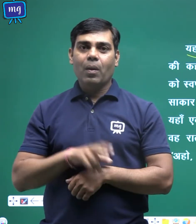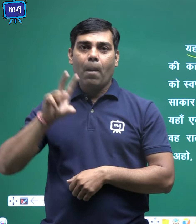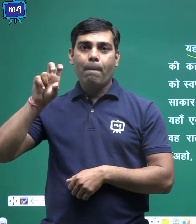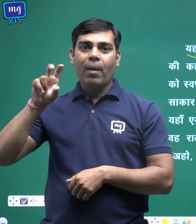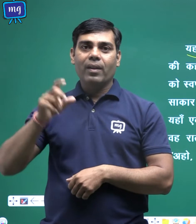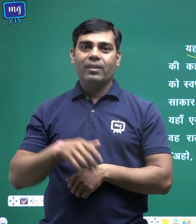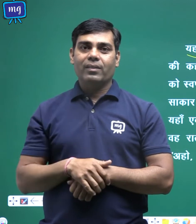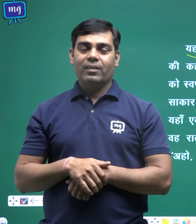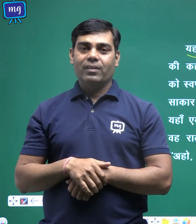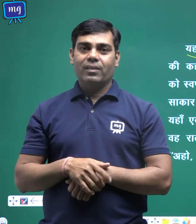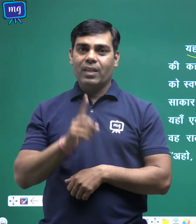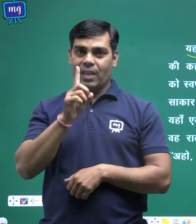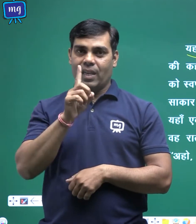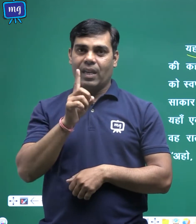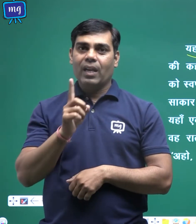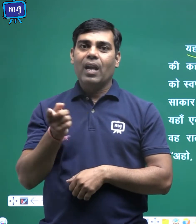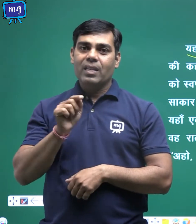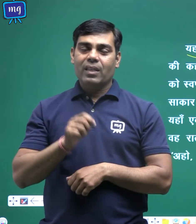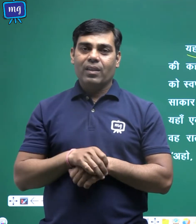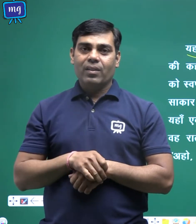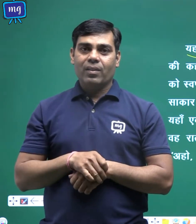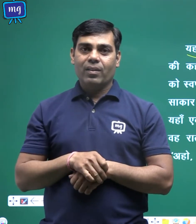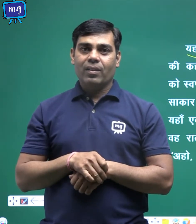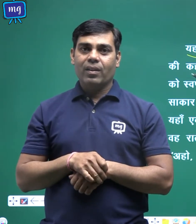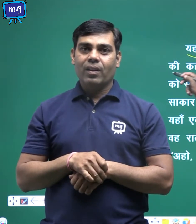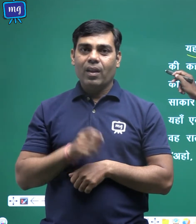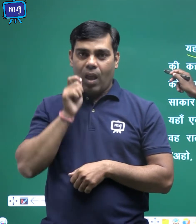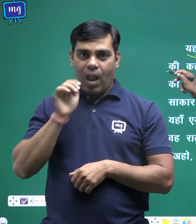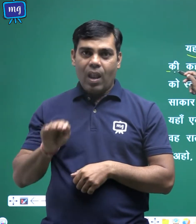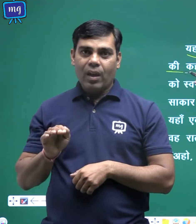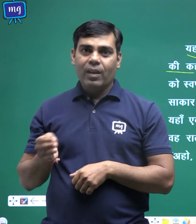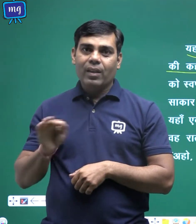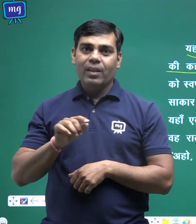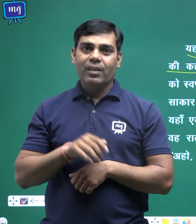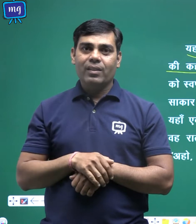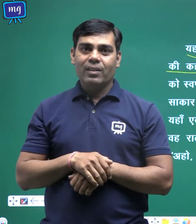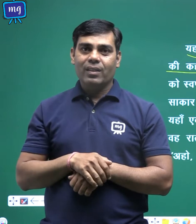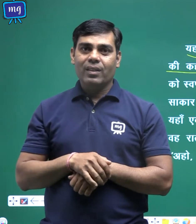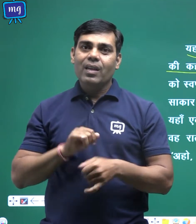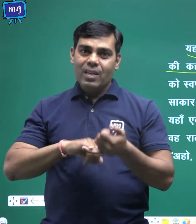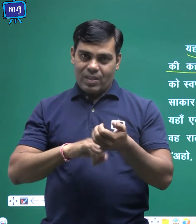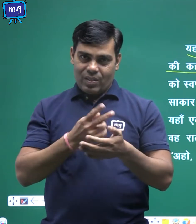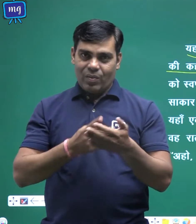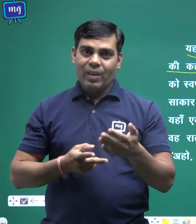पाठ एक ऐसे लड़के की कहानी है